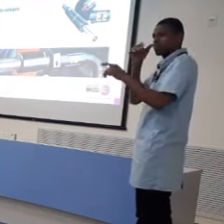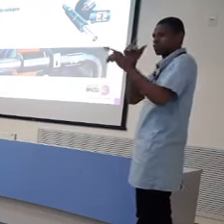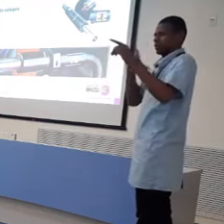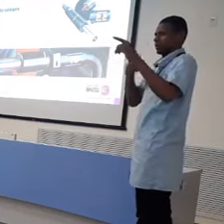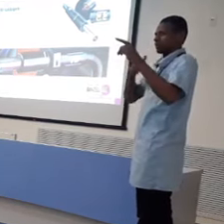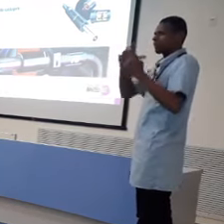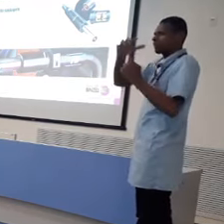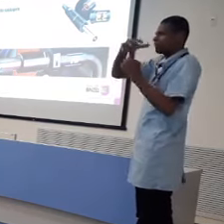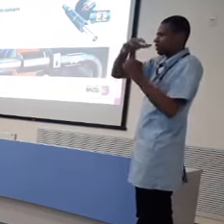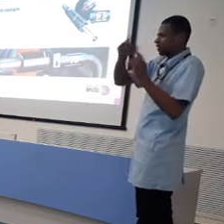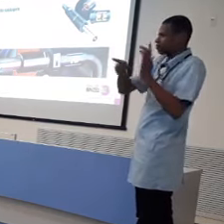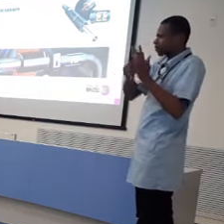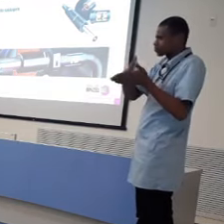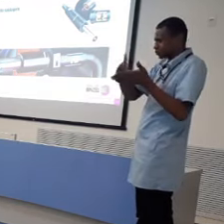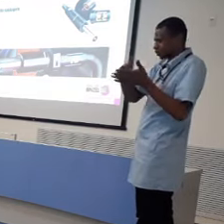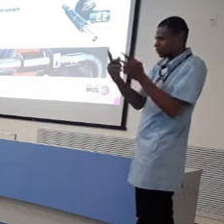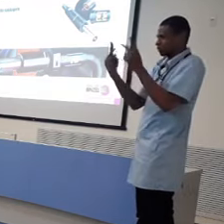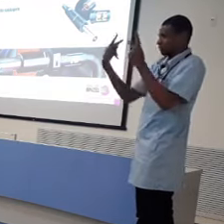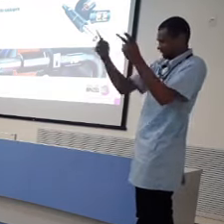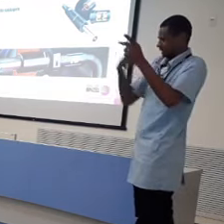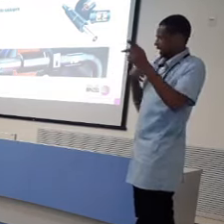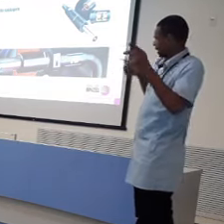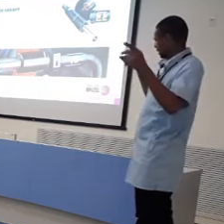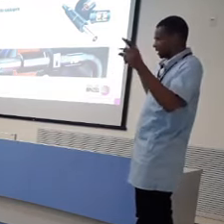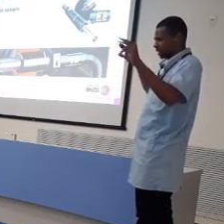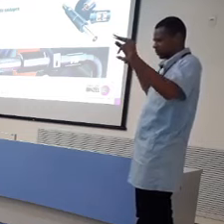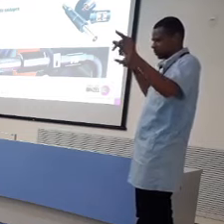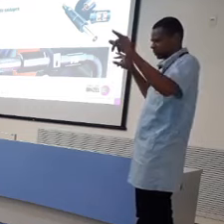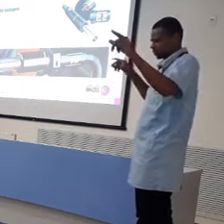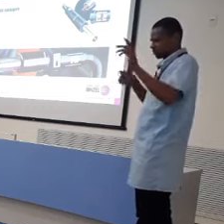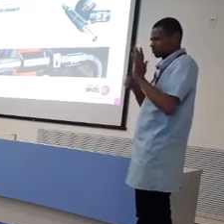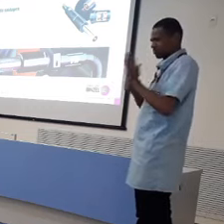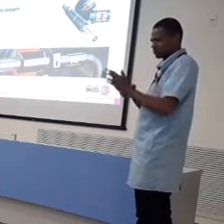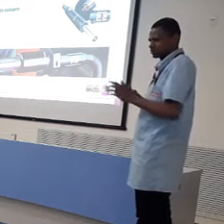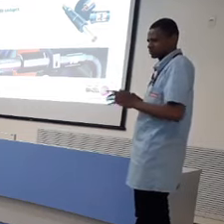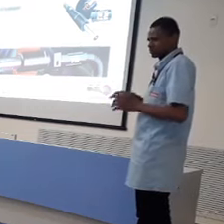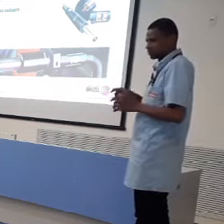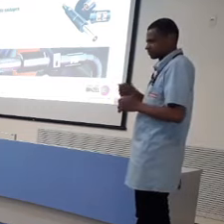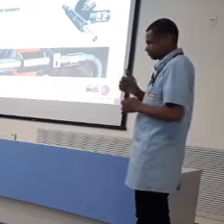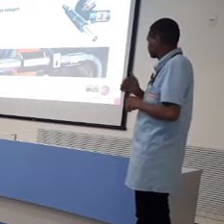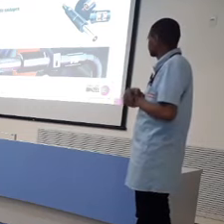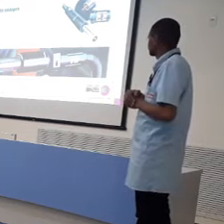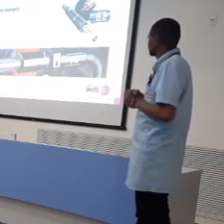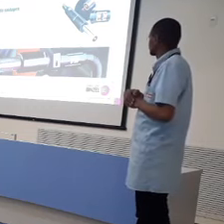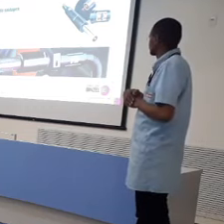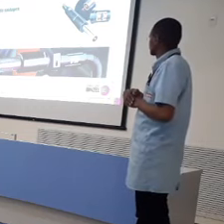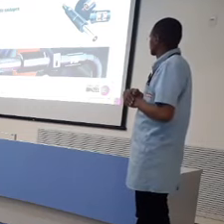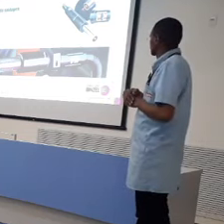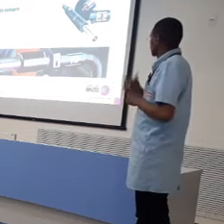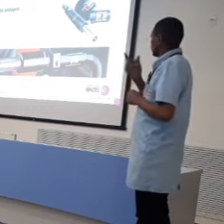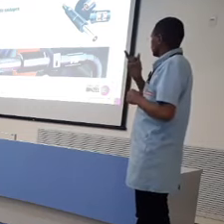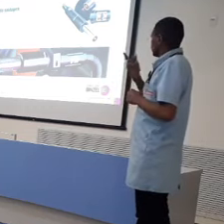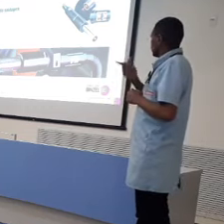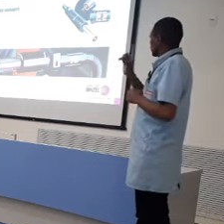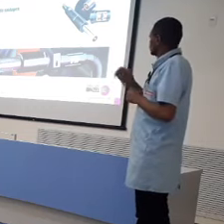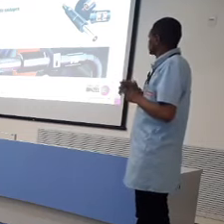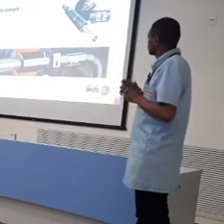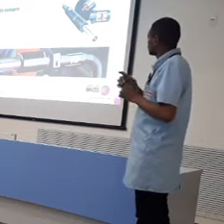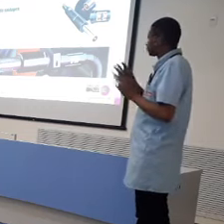Diadema, quero que você me explique aqui os produtos todos que vocês têm aqui. Eu explico para vocês. Só, esse é uma